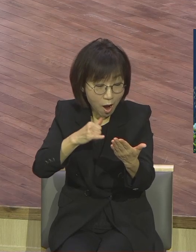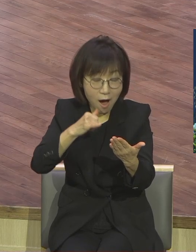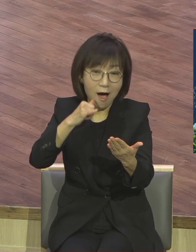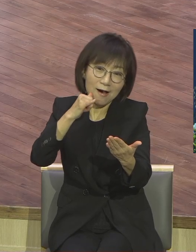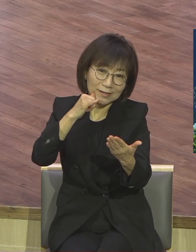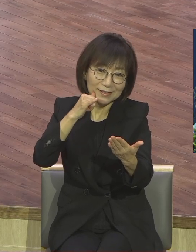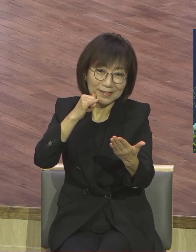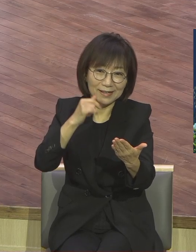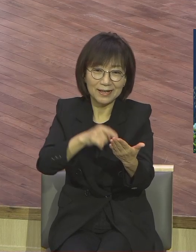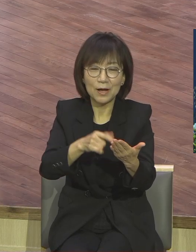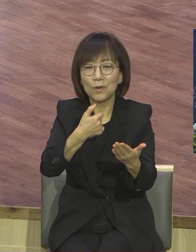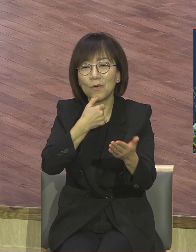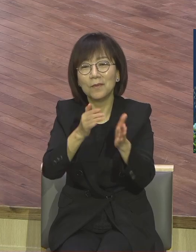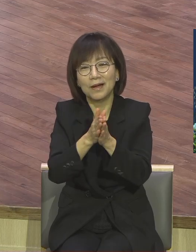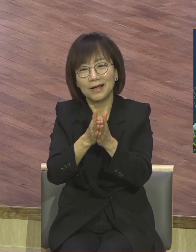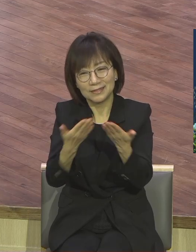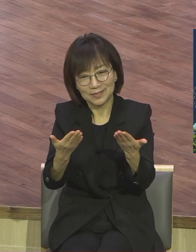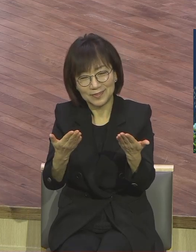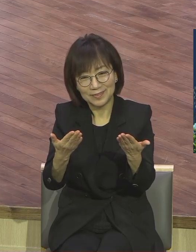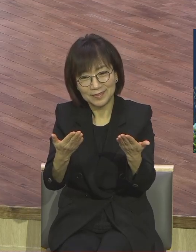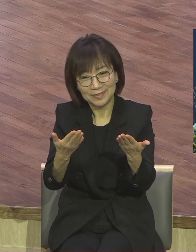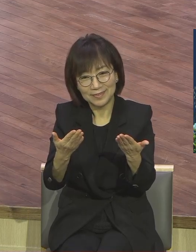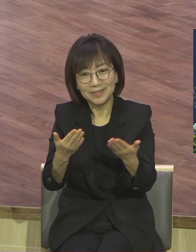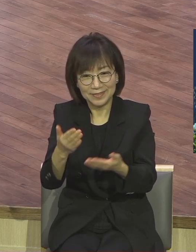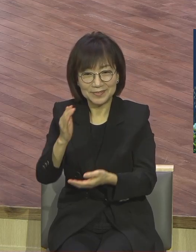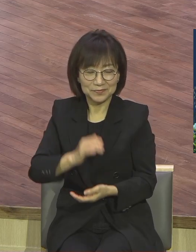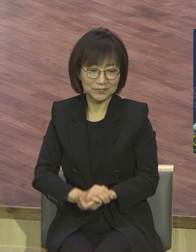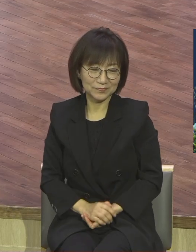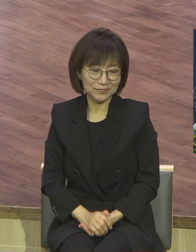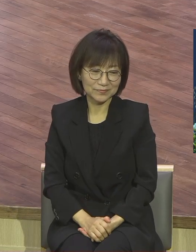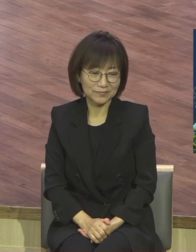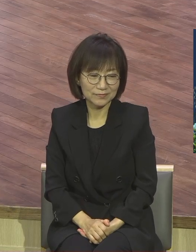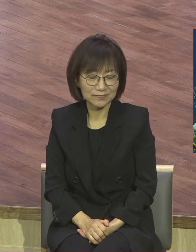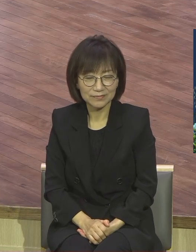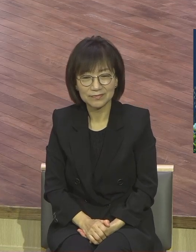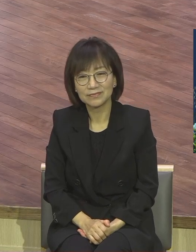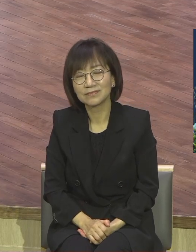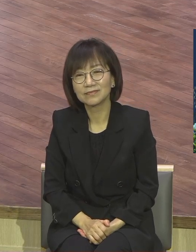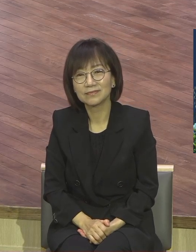바로 로마서다. 그렇게